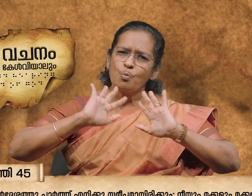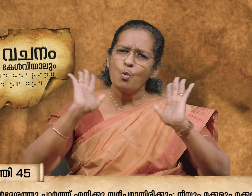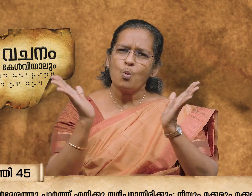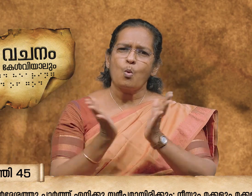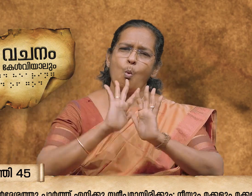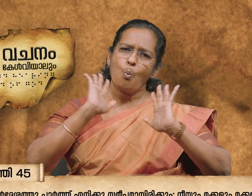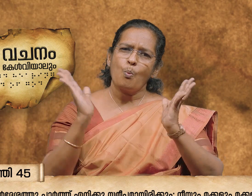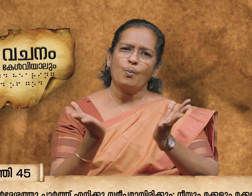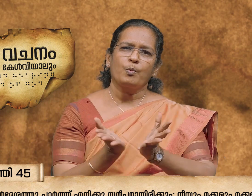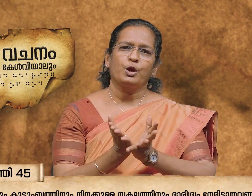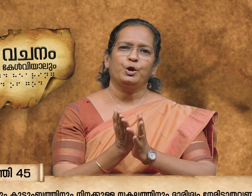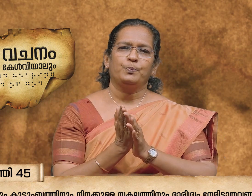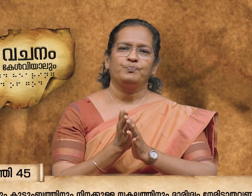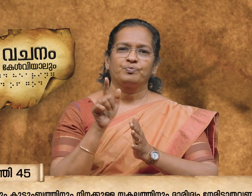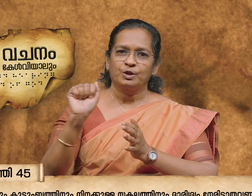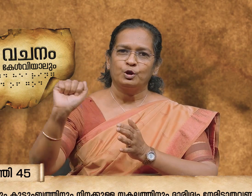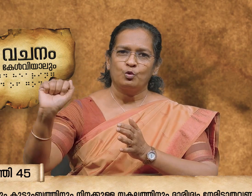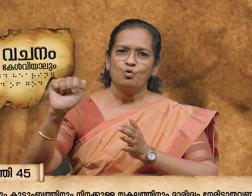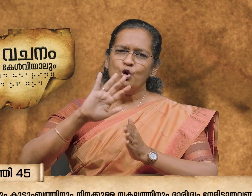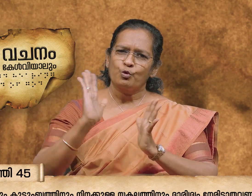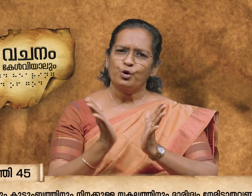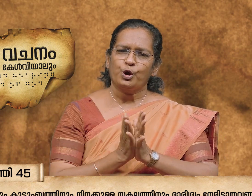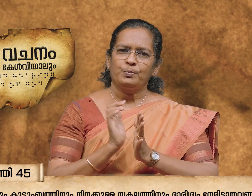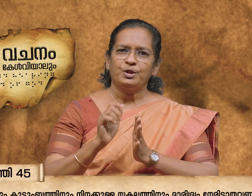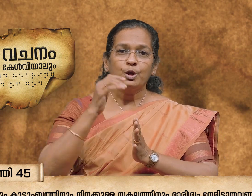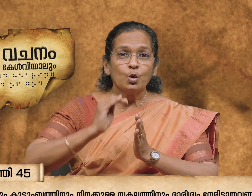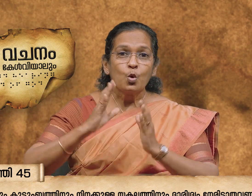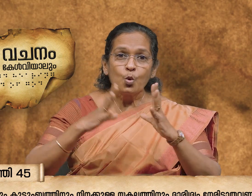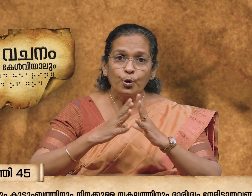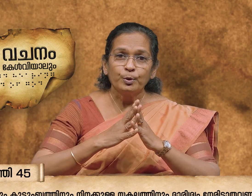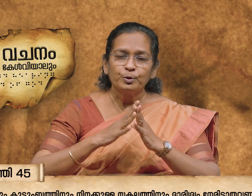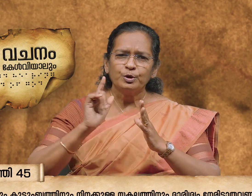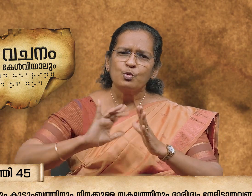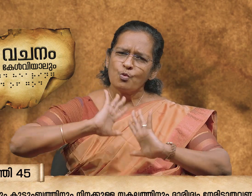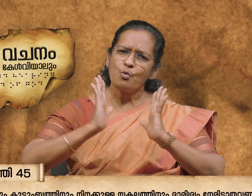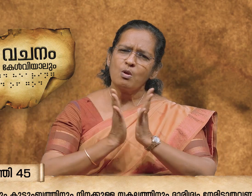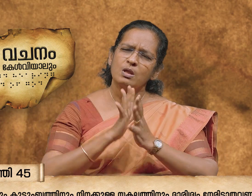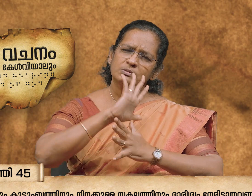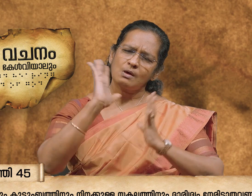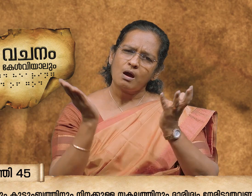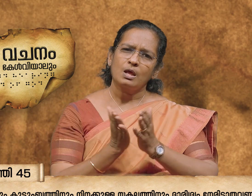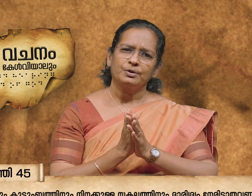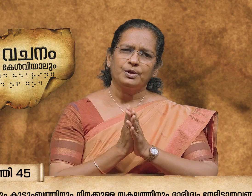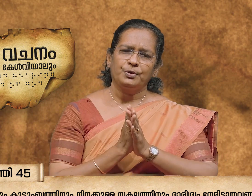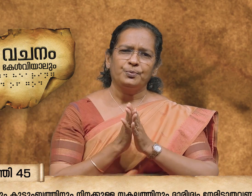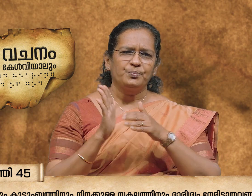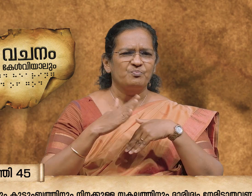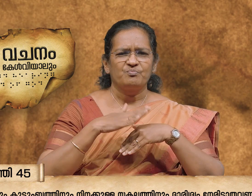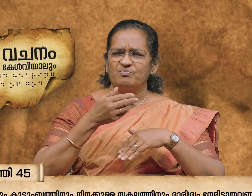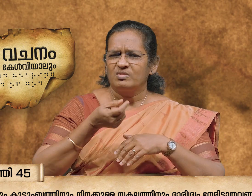തന്നെ, നിനക്കും കുടുംബത്തിനും നിനക്കുള്ള സകലത്തിനും ദാരിദ്ര്യം നേരിടാതവണ്ണം ഞാൻ